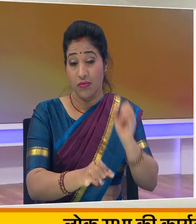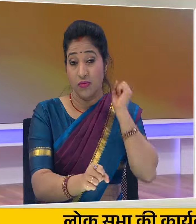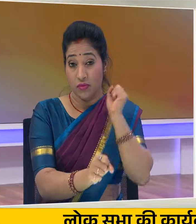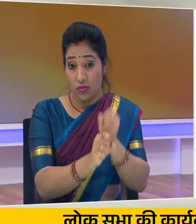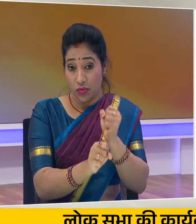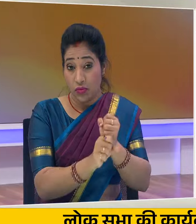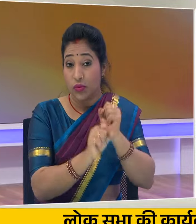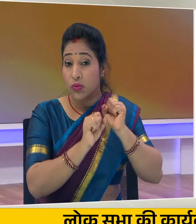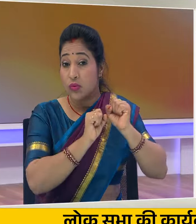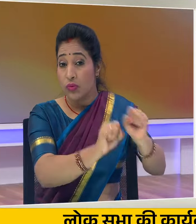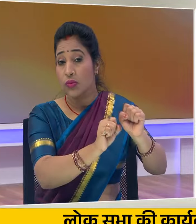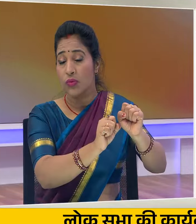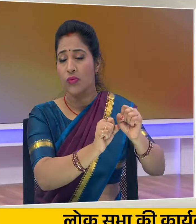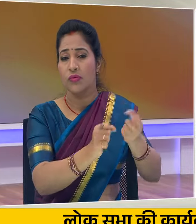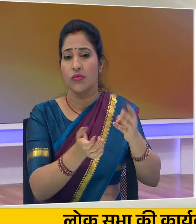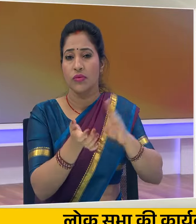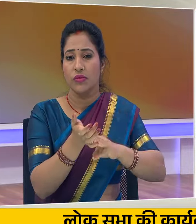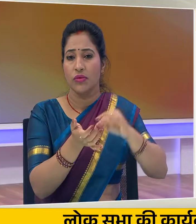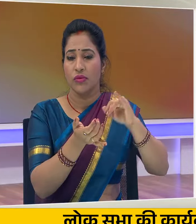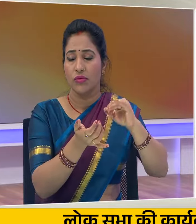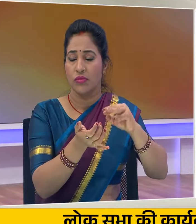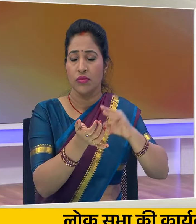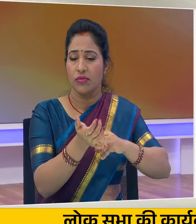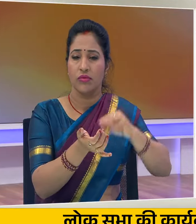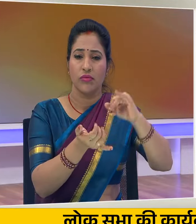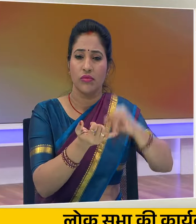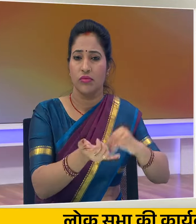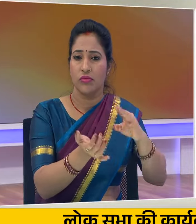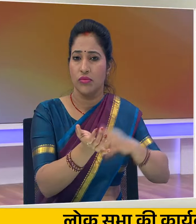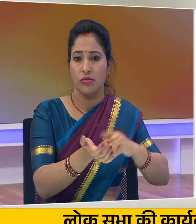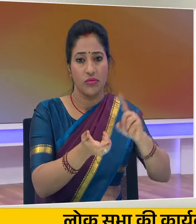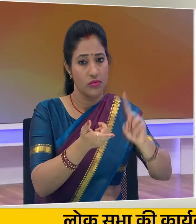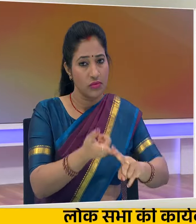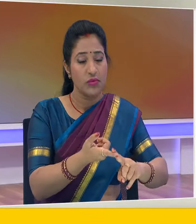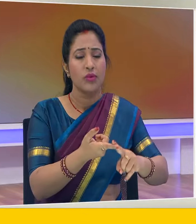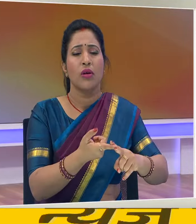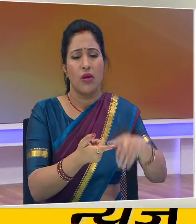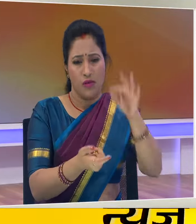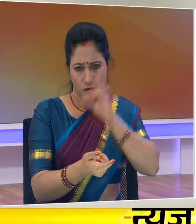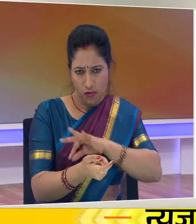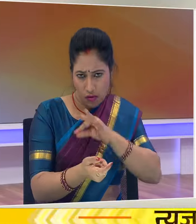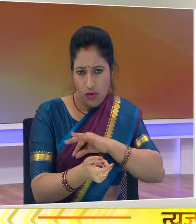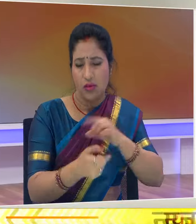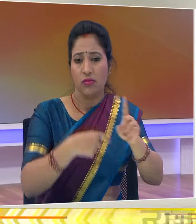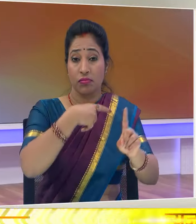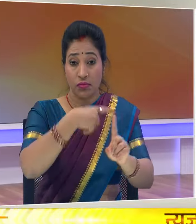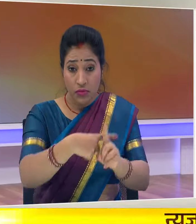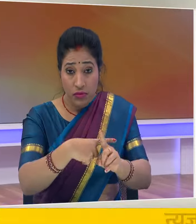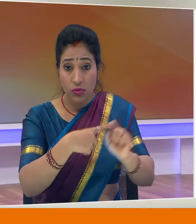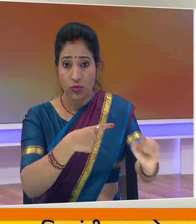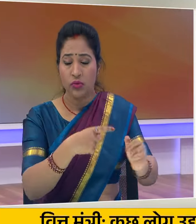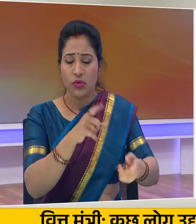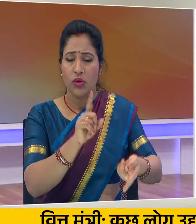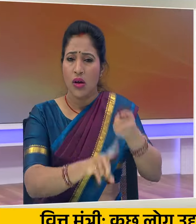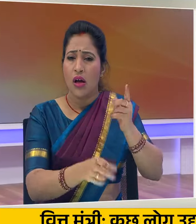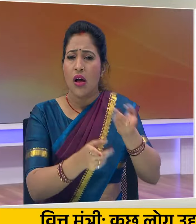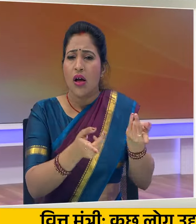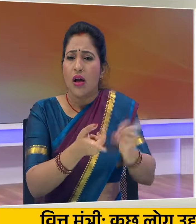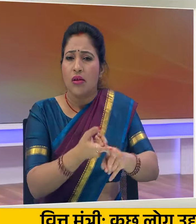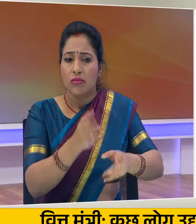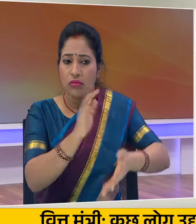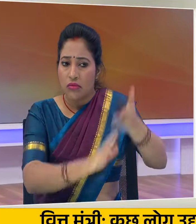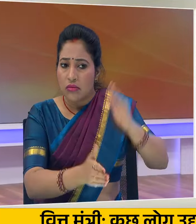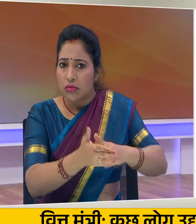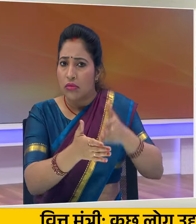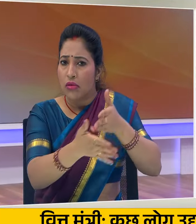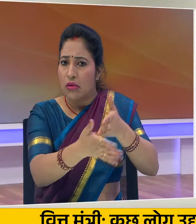ने एमएसएमई को सुविधाएं देने के साथ ही उनकी चुनौतियों को एड्रेस किया